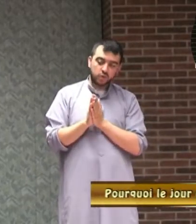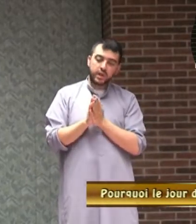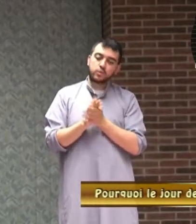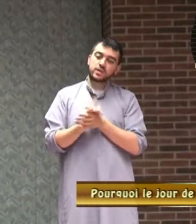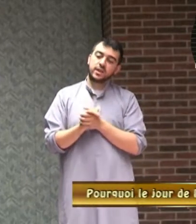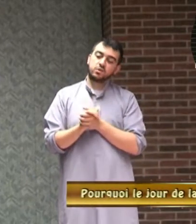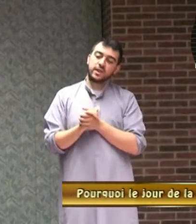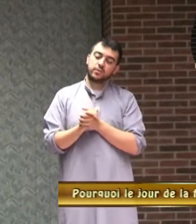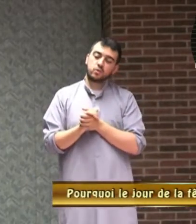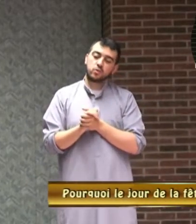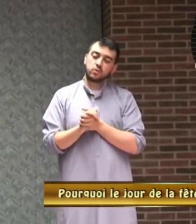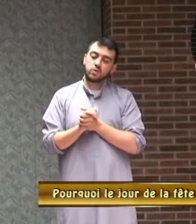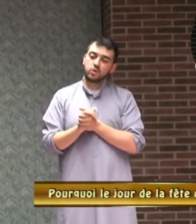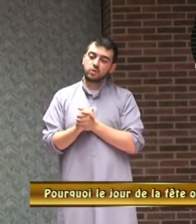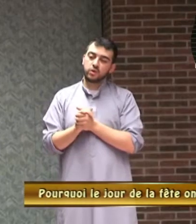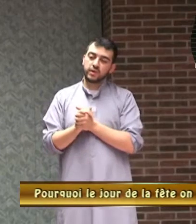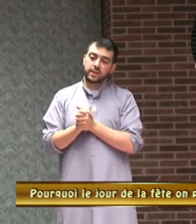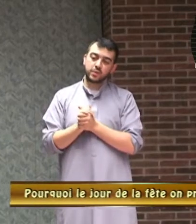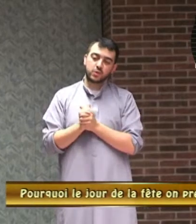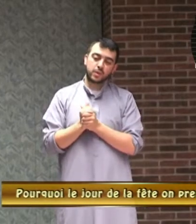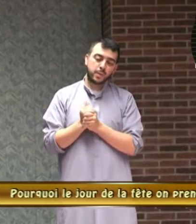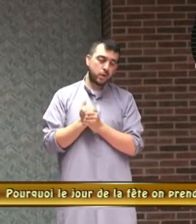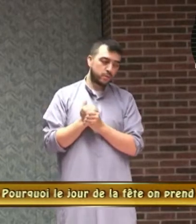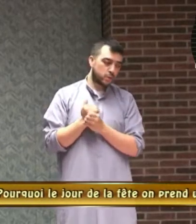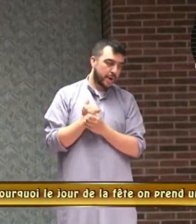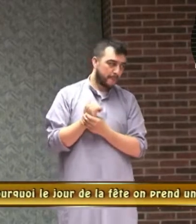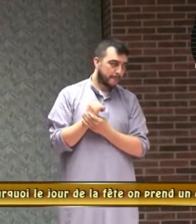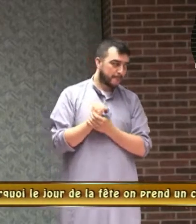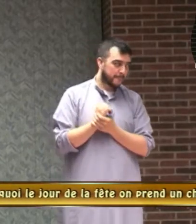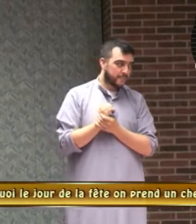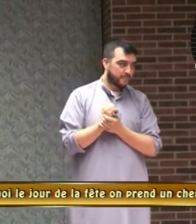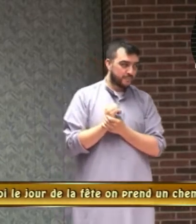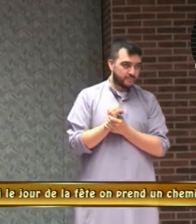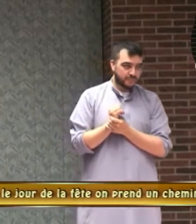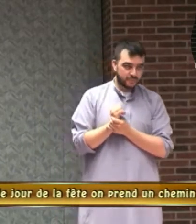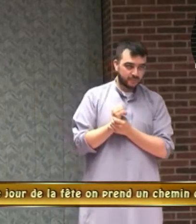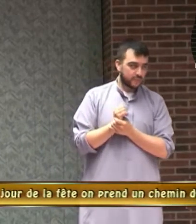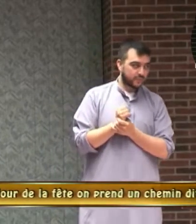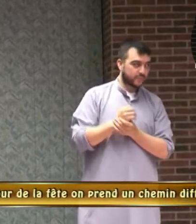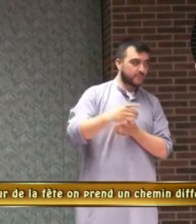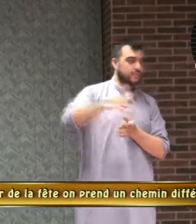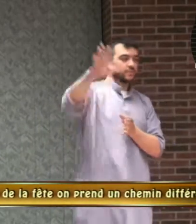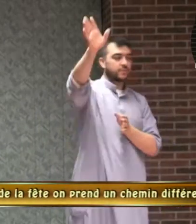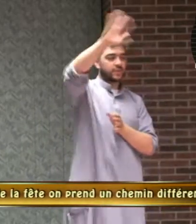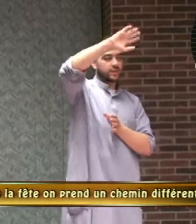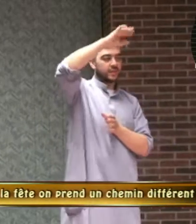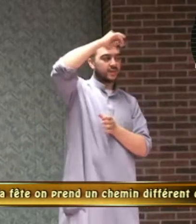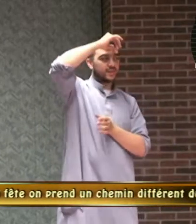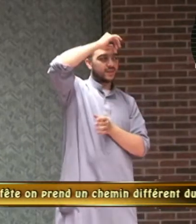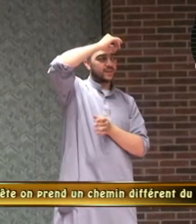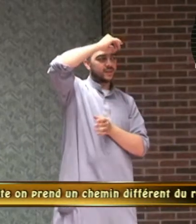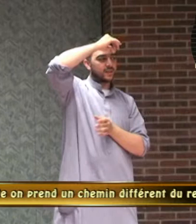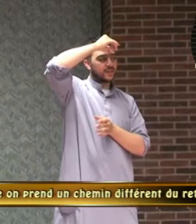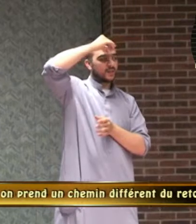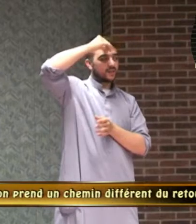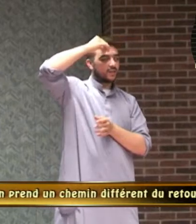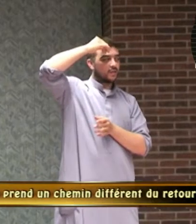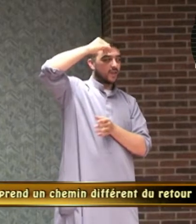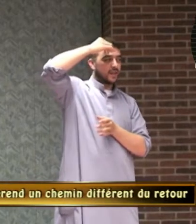Quand je vais à la mosquée, donc quand on va à la mosquée à Jodahed, pourquoi quand on revient à la maison, on doit prendre le même chemin?